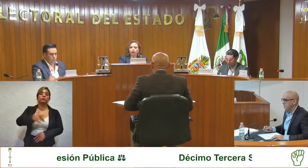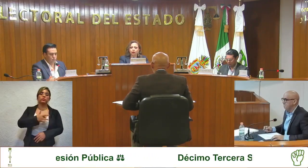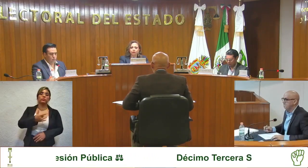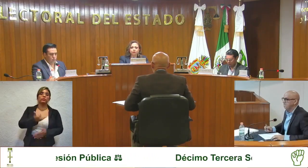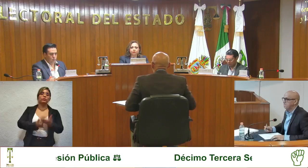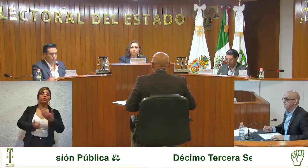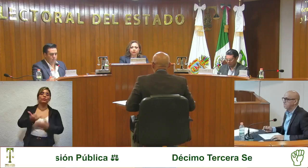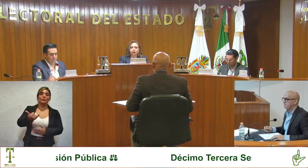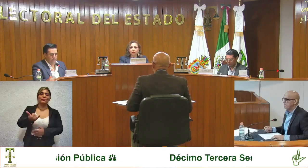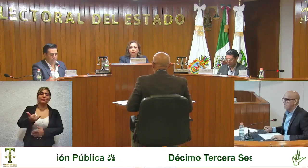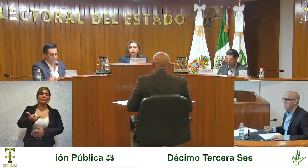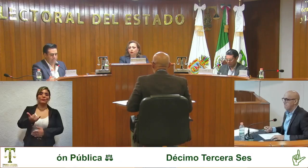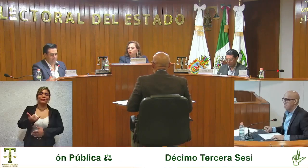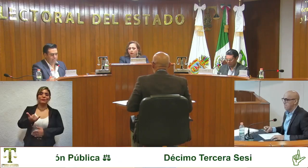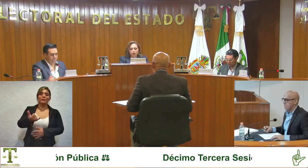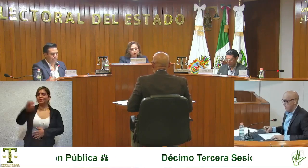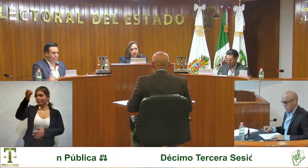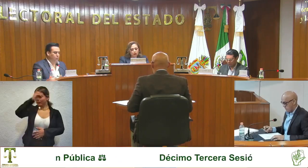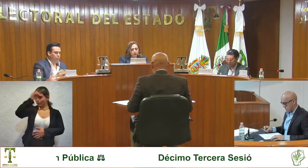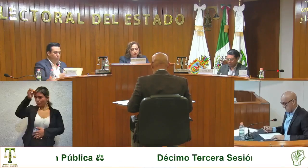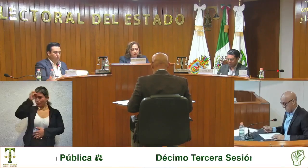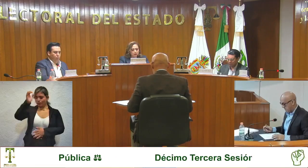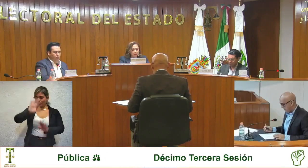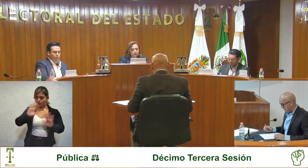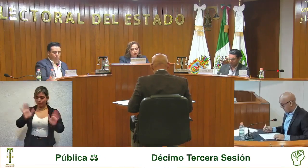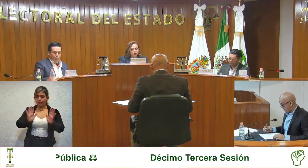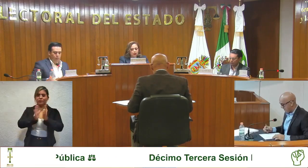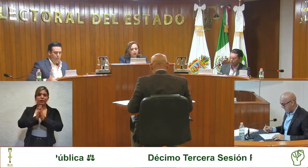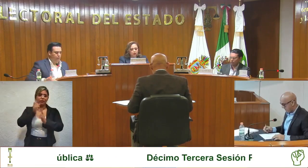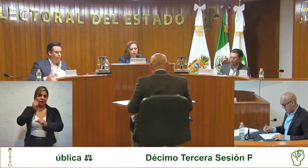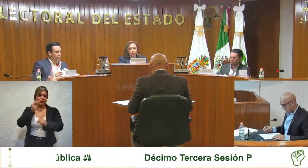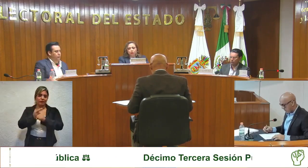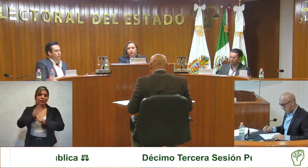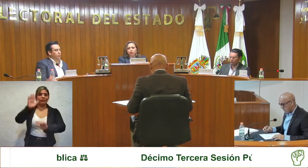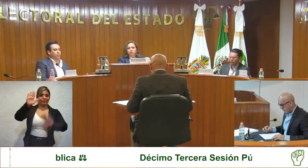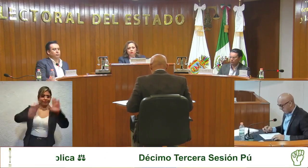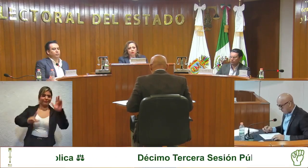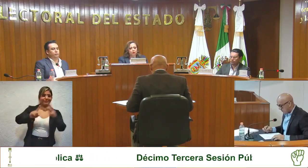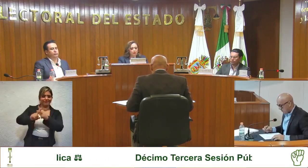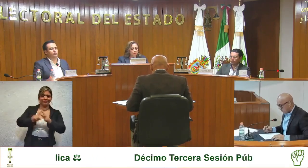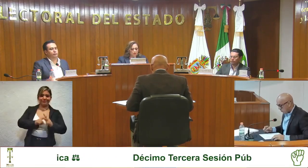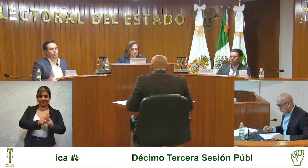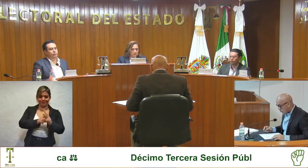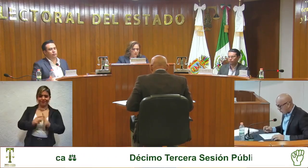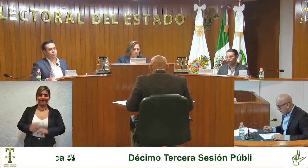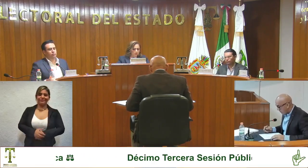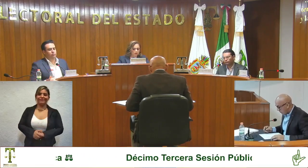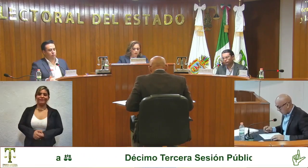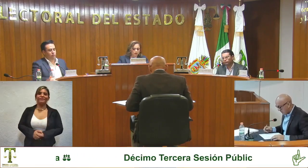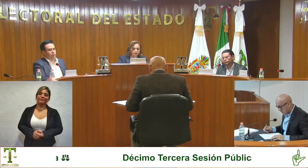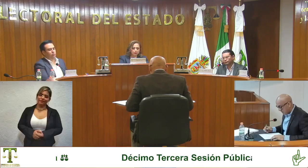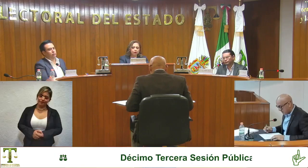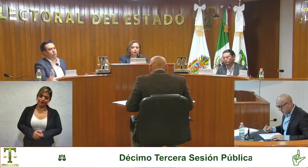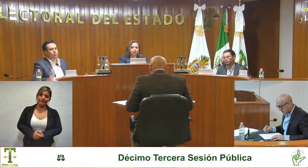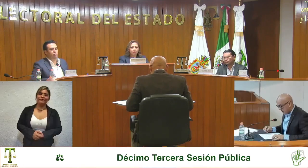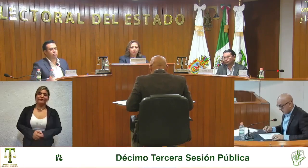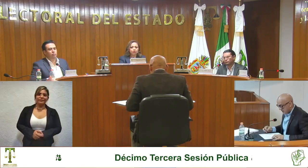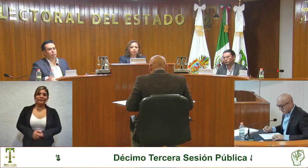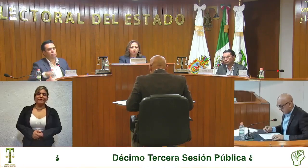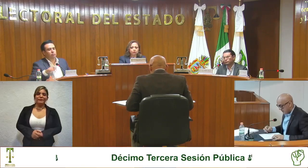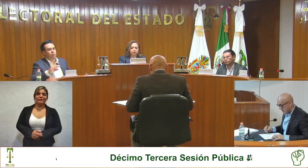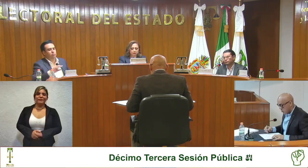dado cuenta. No habiendo comentarios al respecto, secretario, tome la votación, por favor. Con su autorización, magistrada